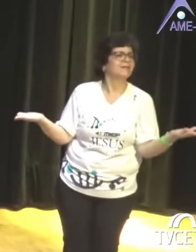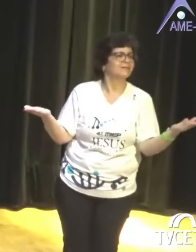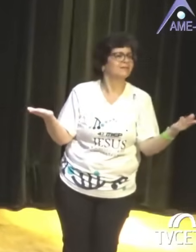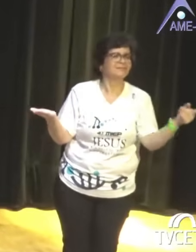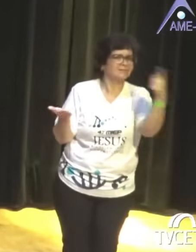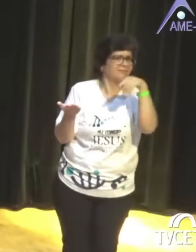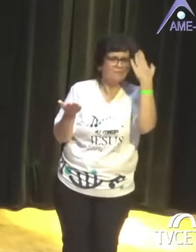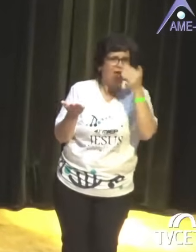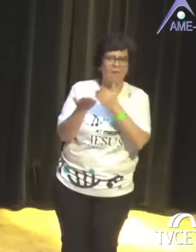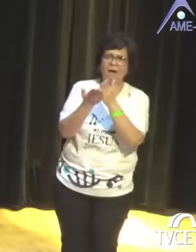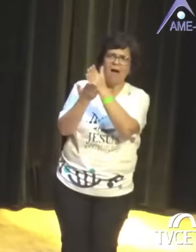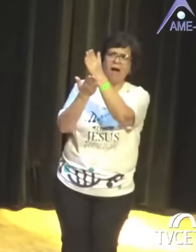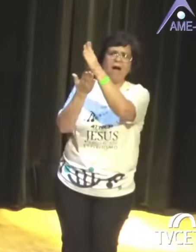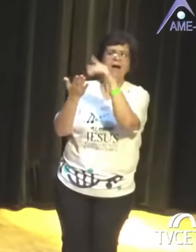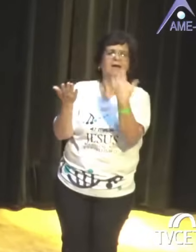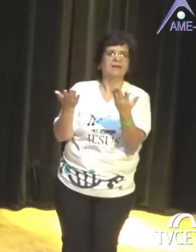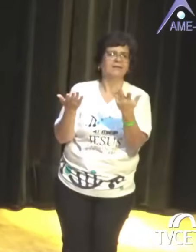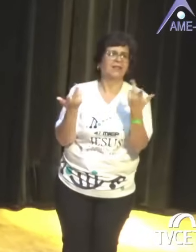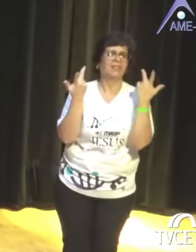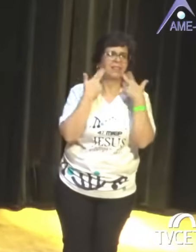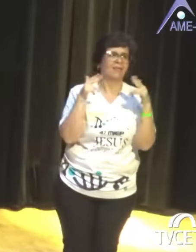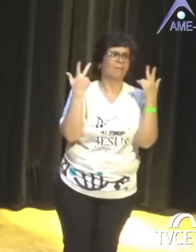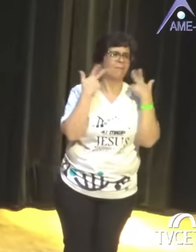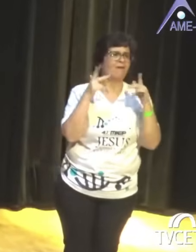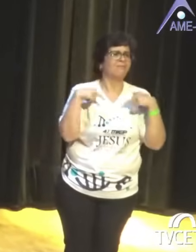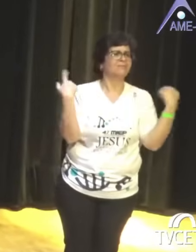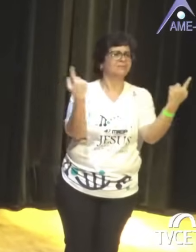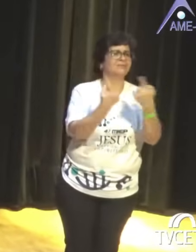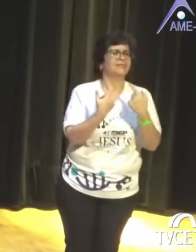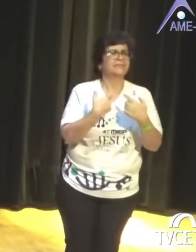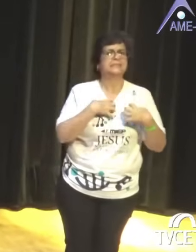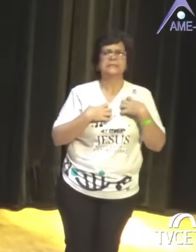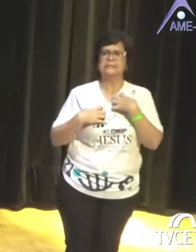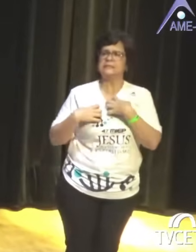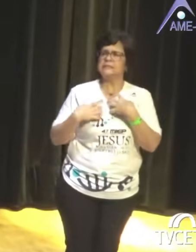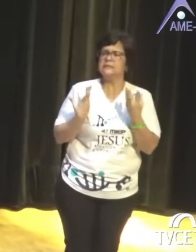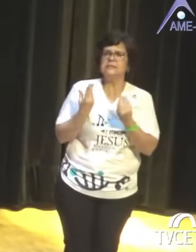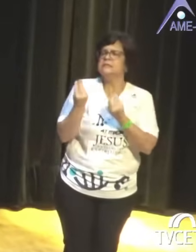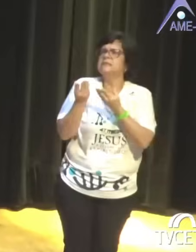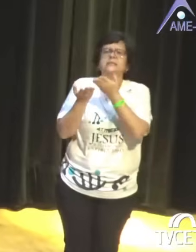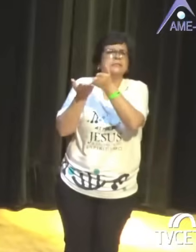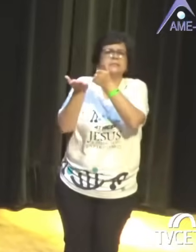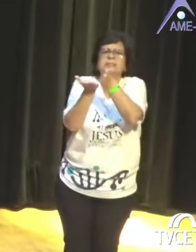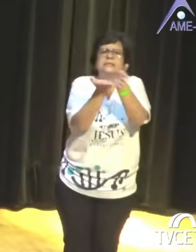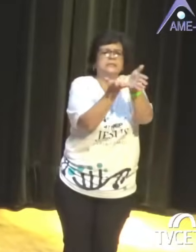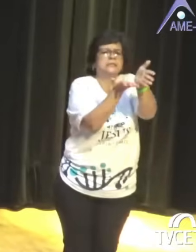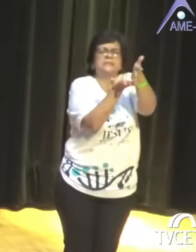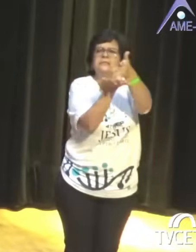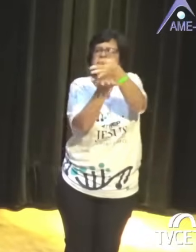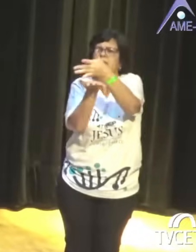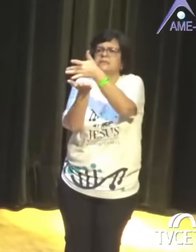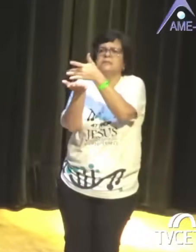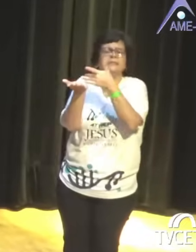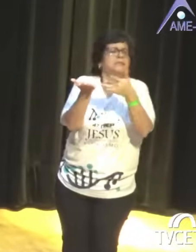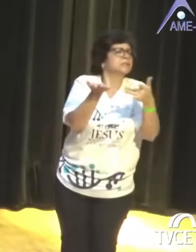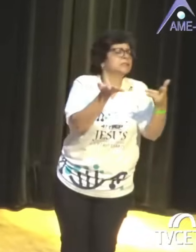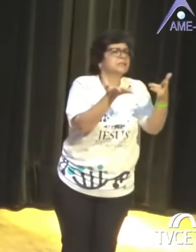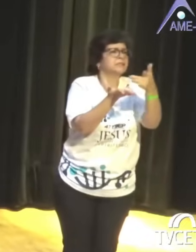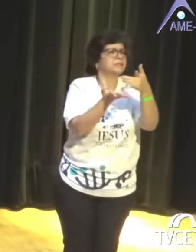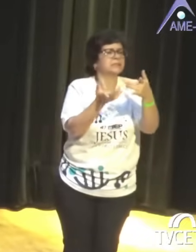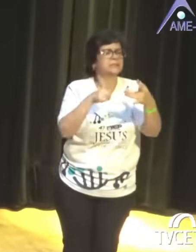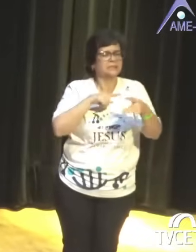endereço então é normal você se sentir perdido em determinadas fases da sua